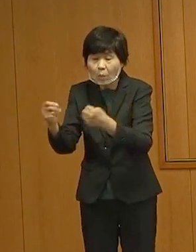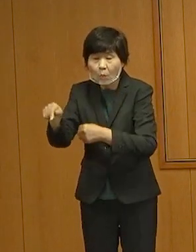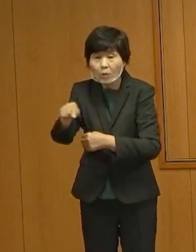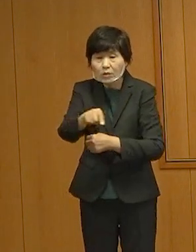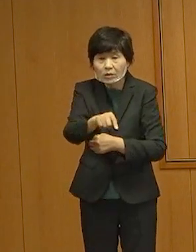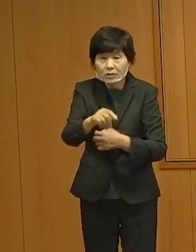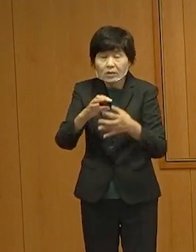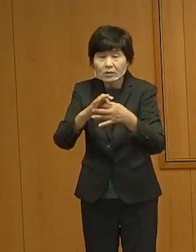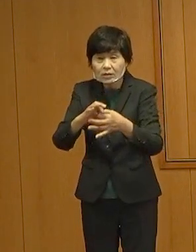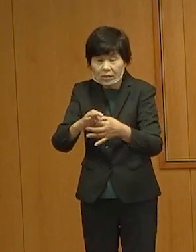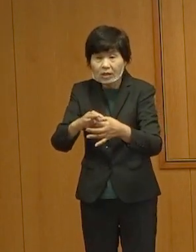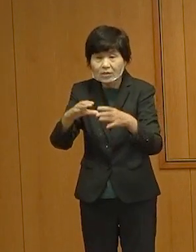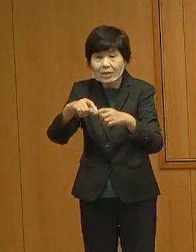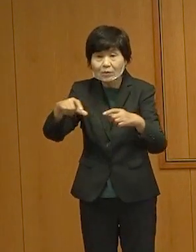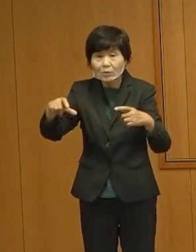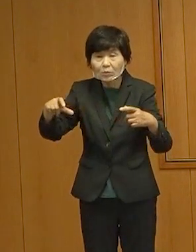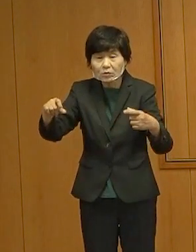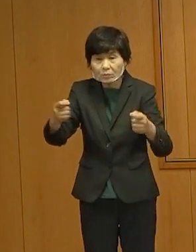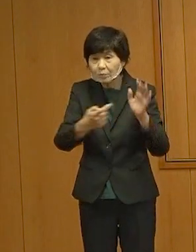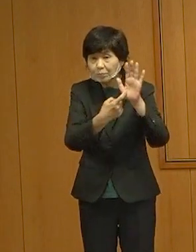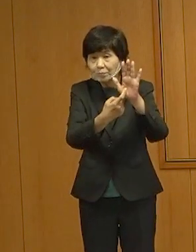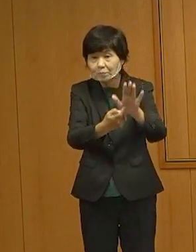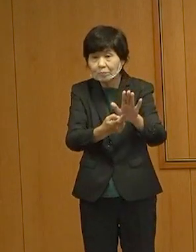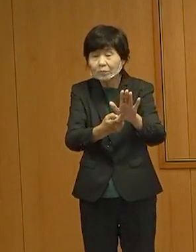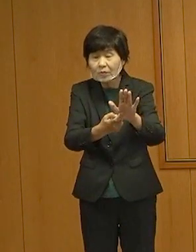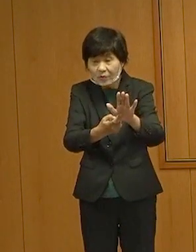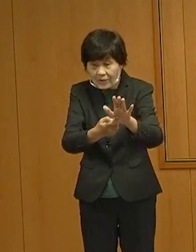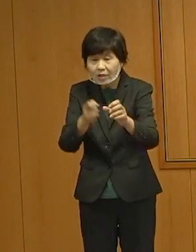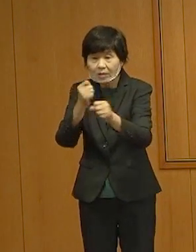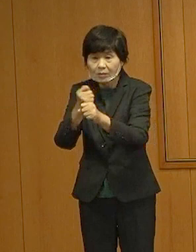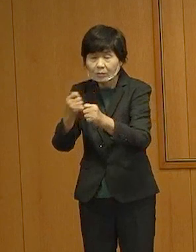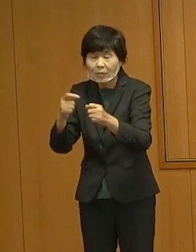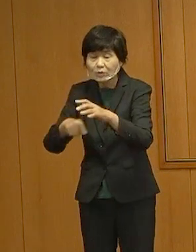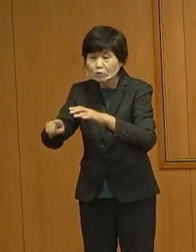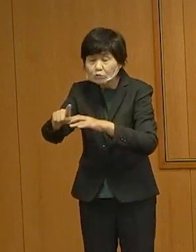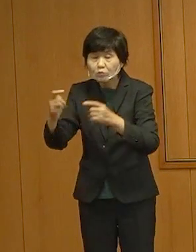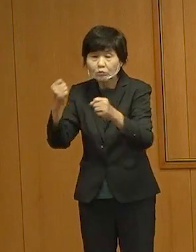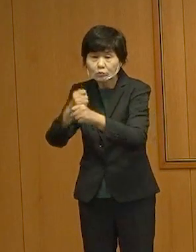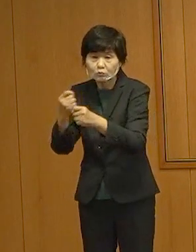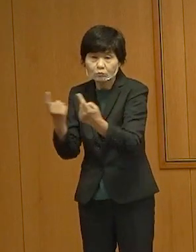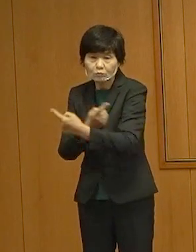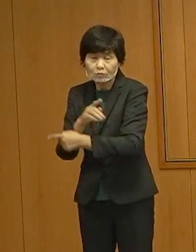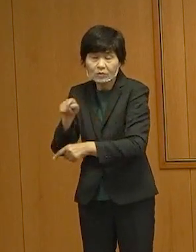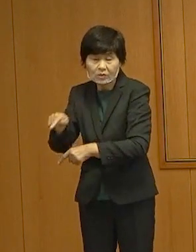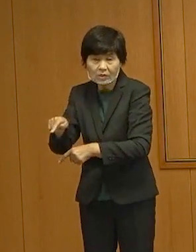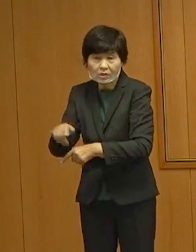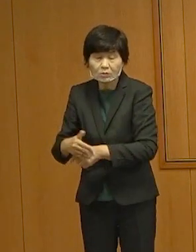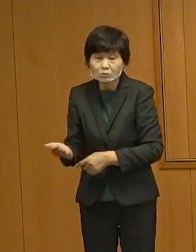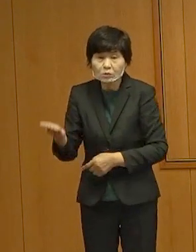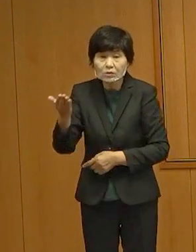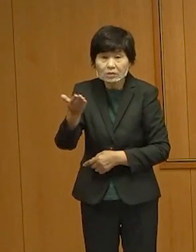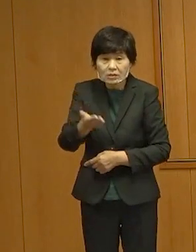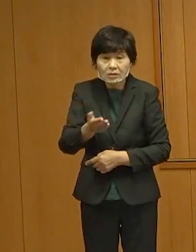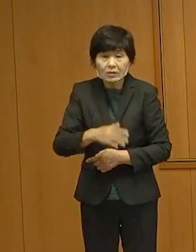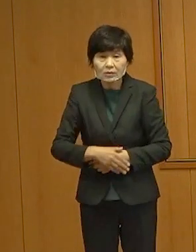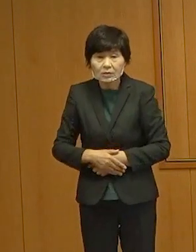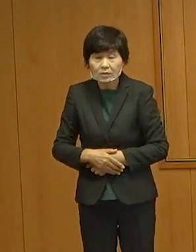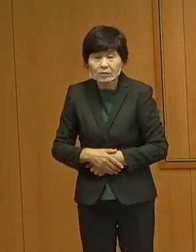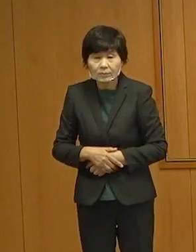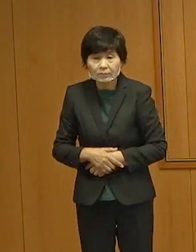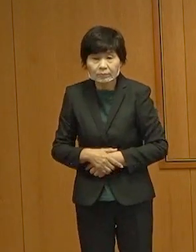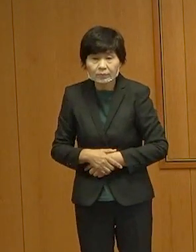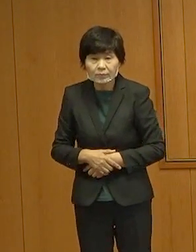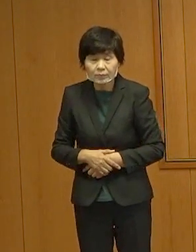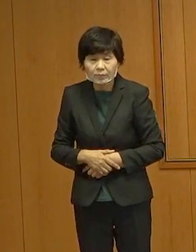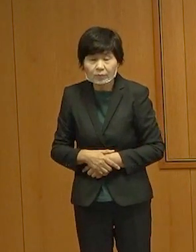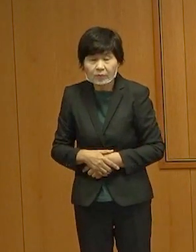もアピールするような個体だろうというふうに回収したわけでありますが、まあ、その後は観覧鏡をですね、要するに見て、